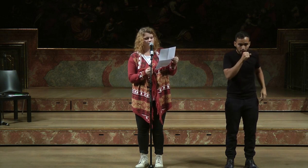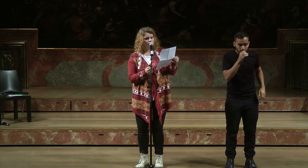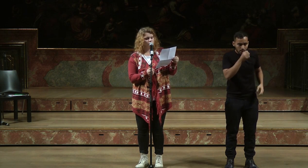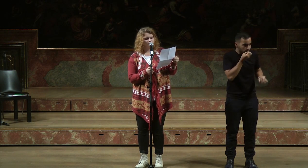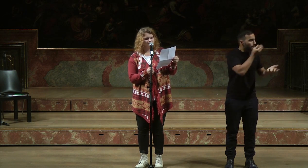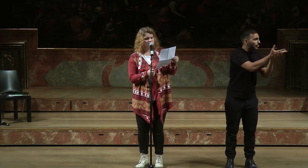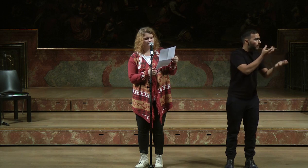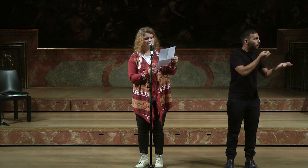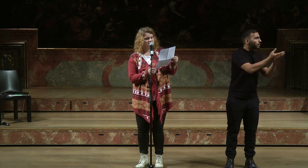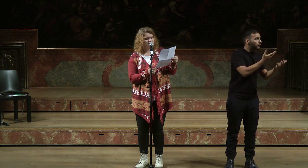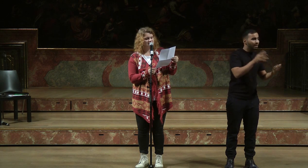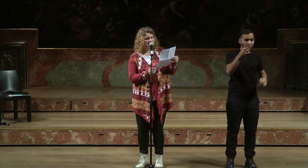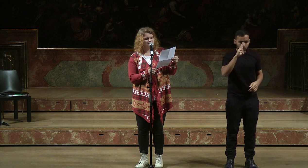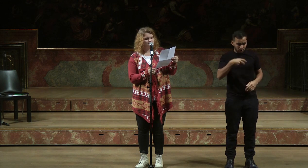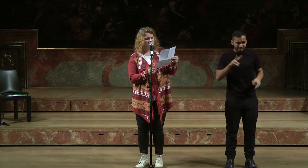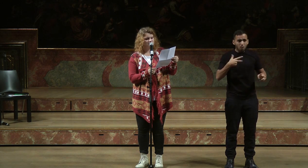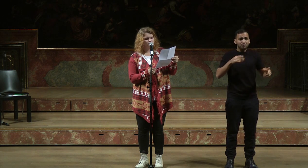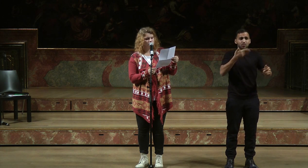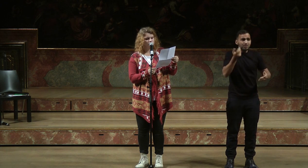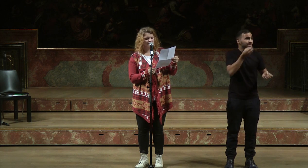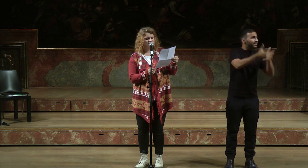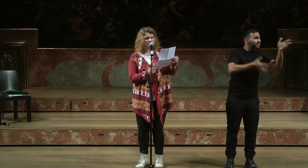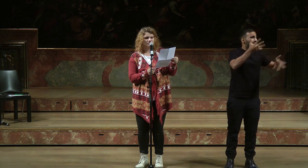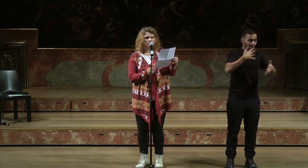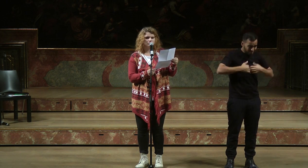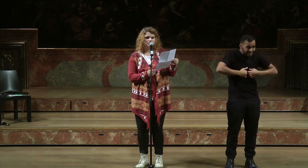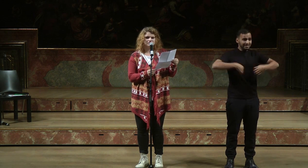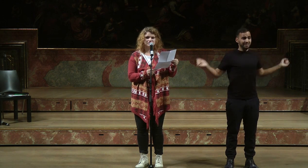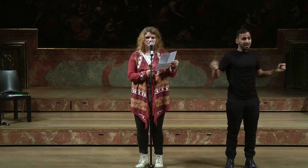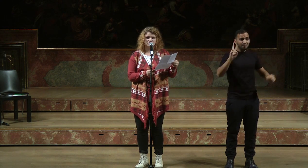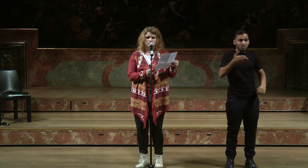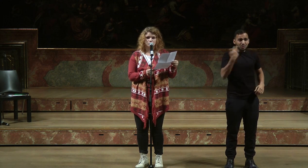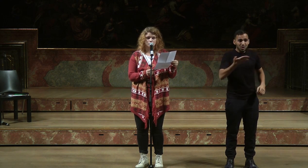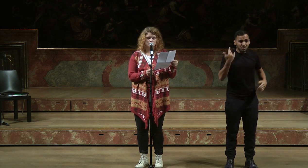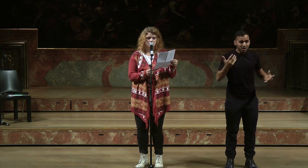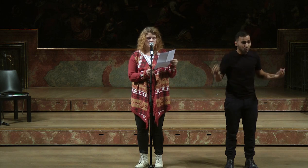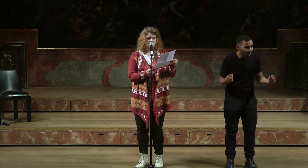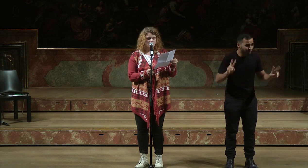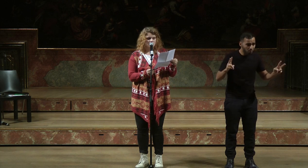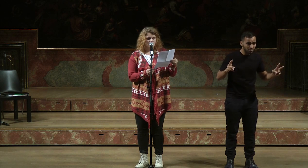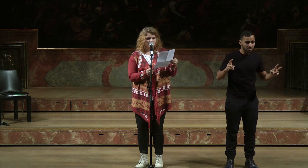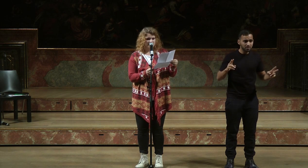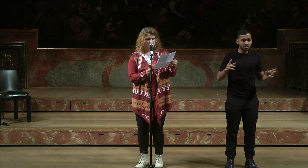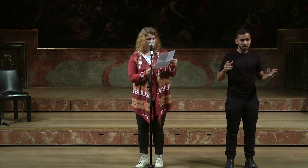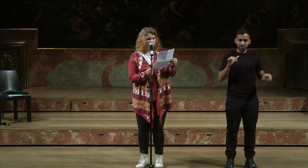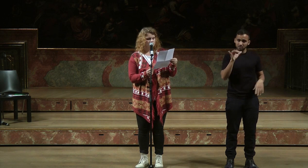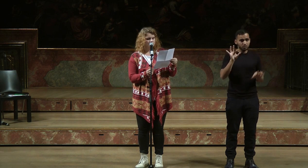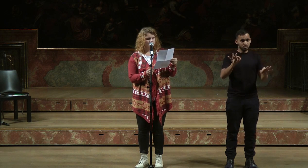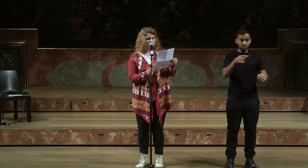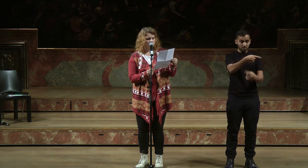warum du so bist, dich so verhältst, nichts sagst, nichts machst, nichts summst. Du kennst nicht den Grund und das ist nicht gut. Wir denken zu viel. Und